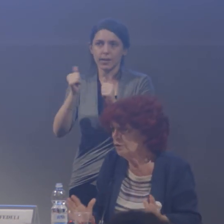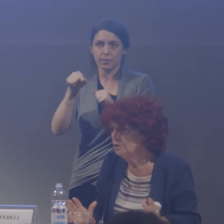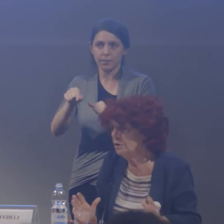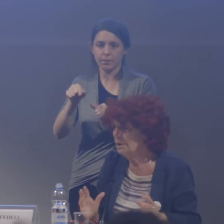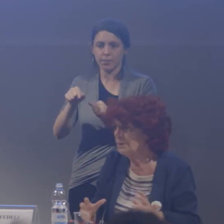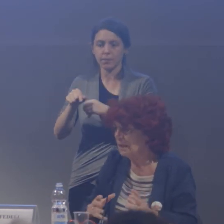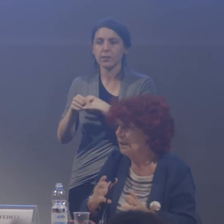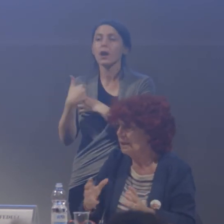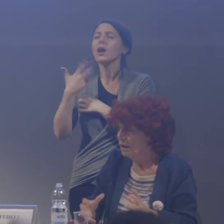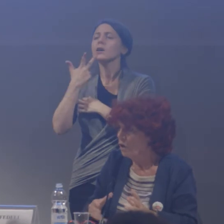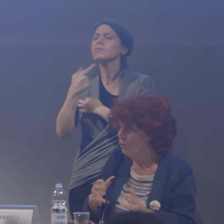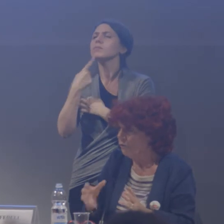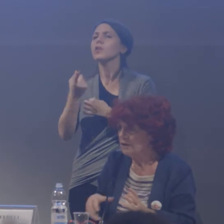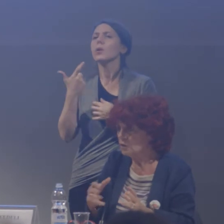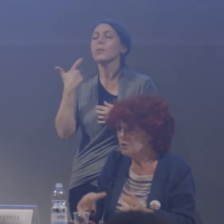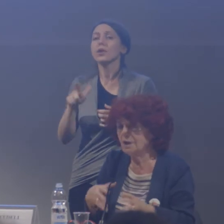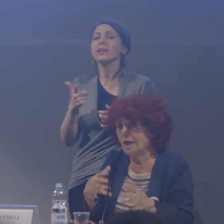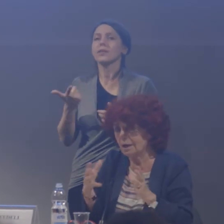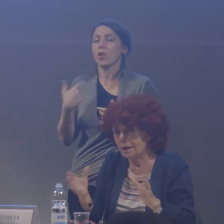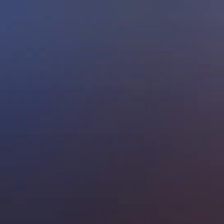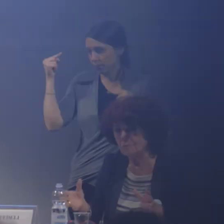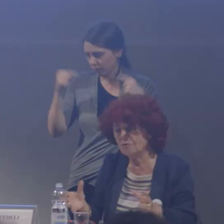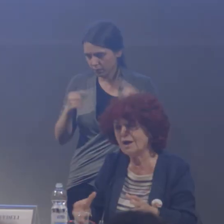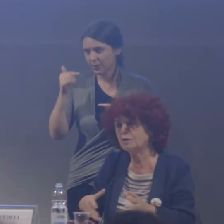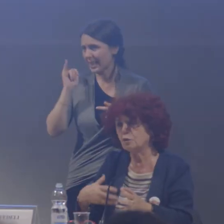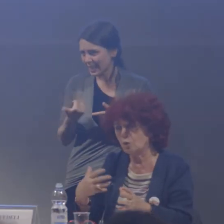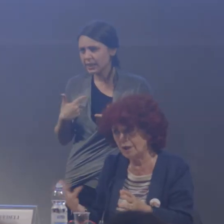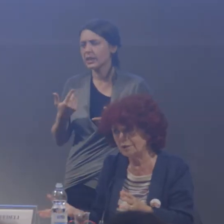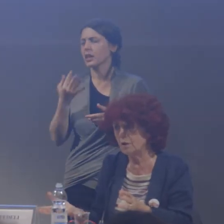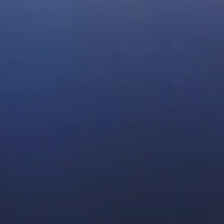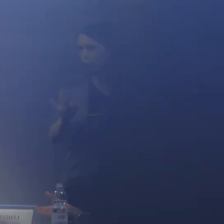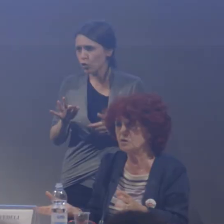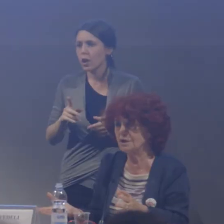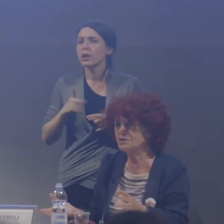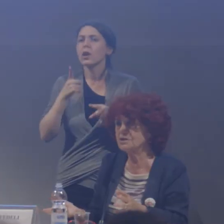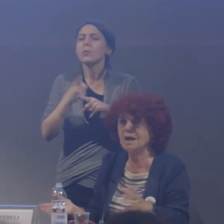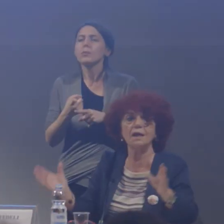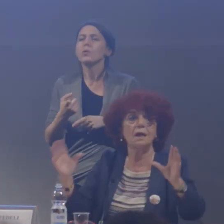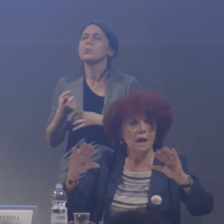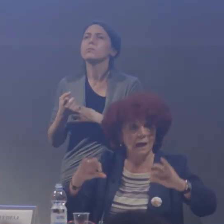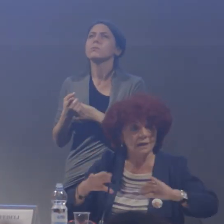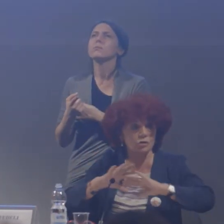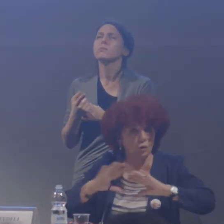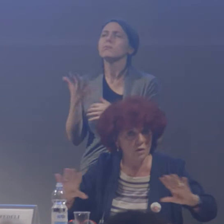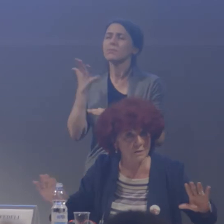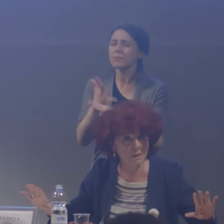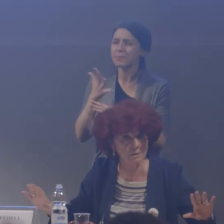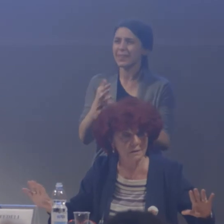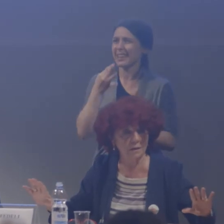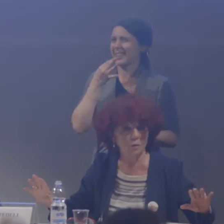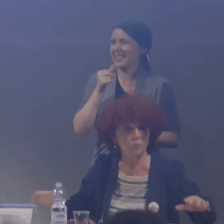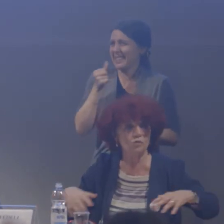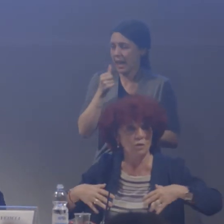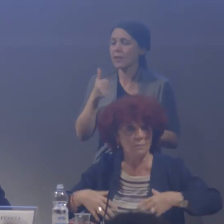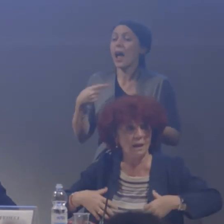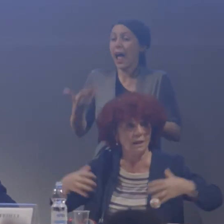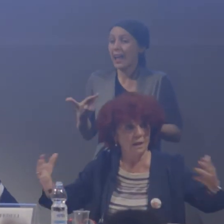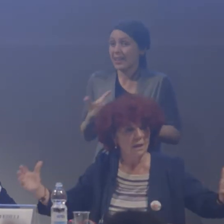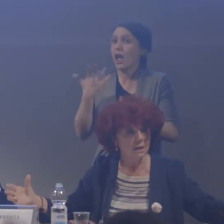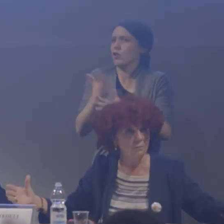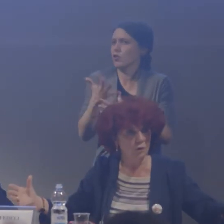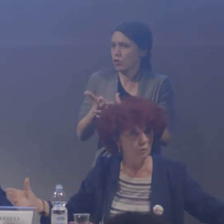lo voglio dire perché con faticosità l'abbiamo fatto, con le interlocuzioni necessarie, adesso con le stesse interlocuzioni